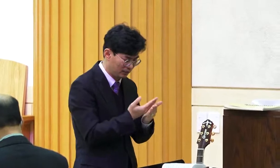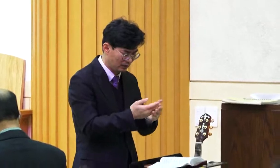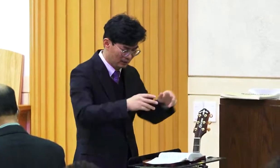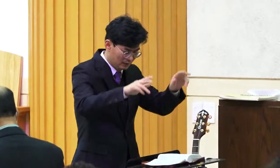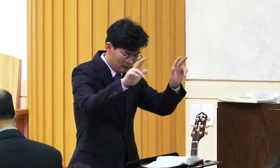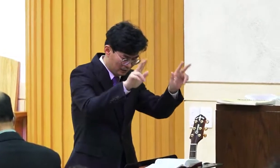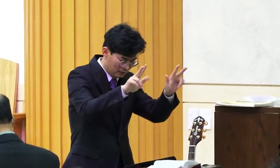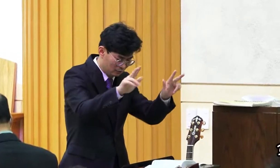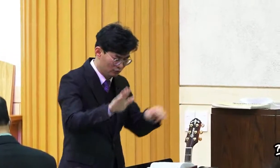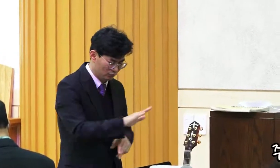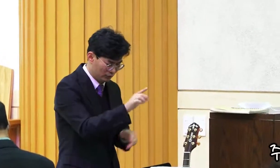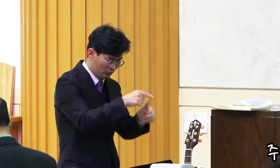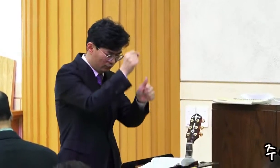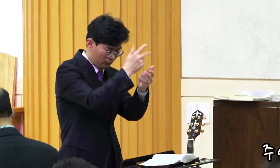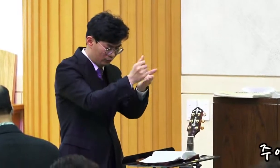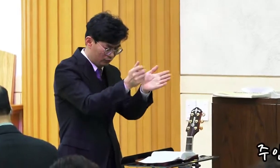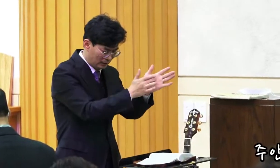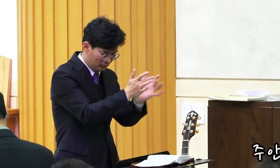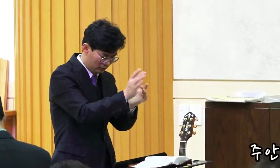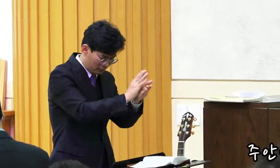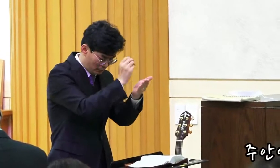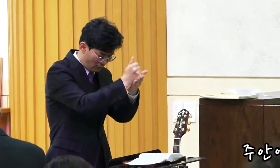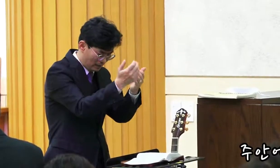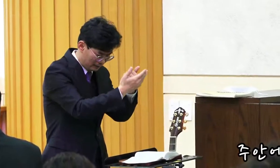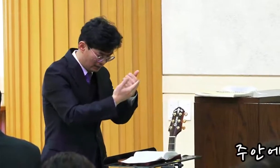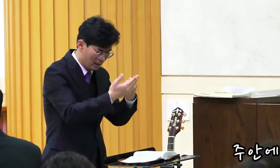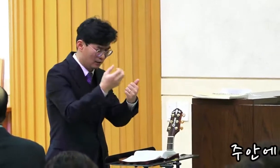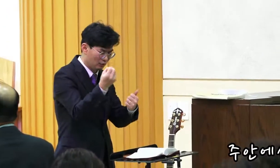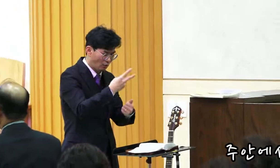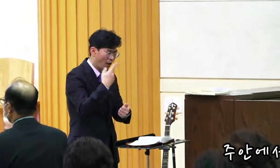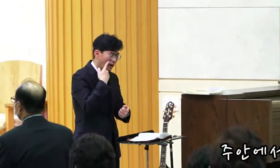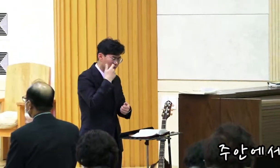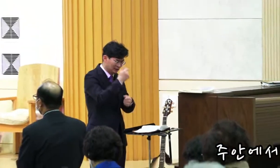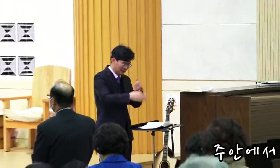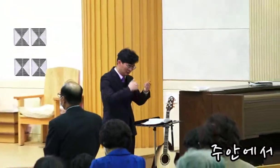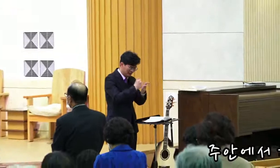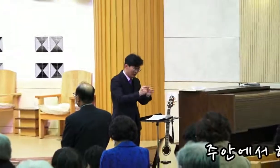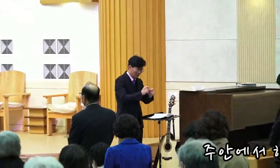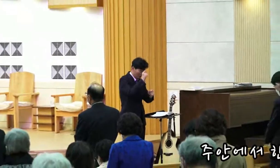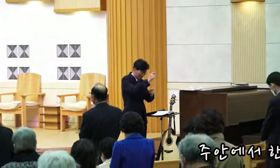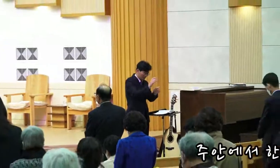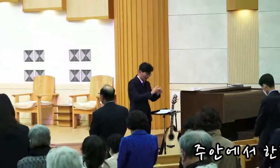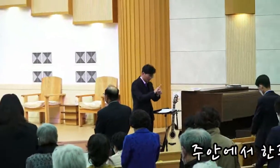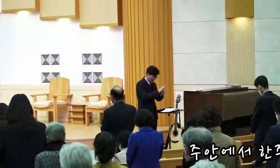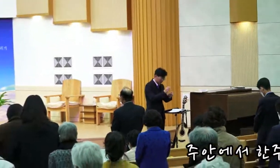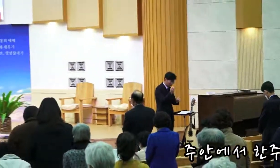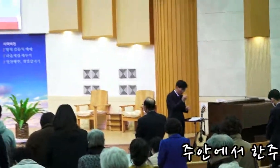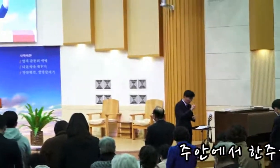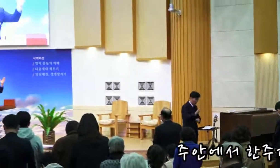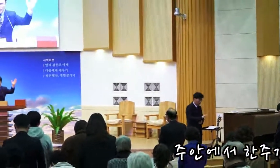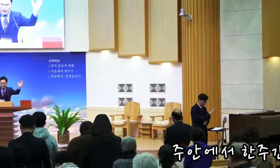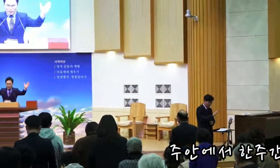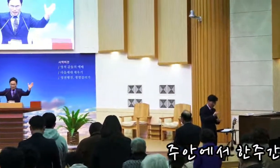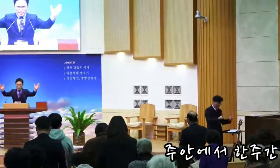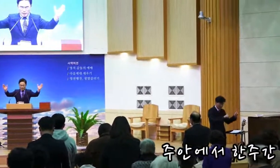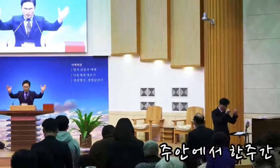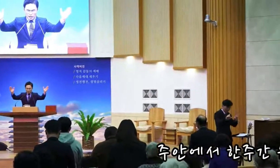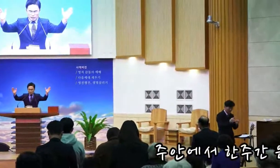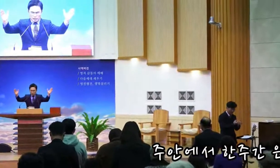이제는 우리 구주 예수 그리스도의 은혜와 하나님 아버지의 영원하신 사랑하심과 우리의 삶에